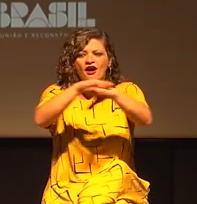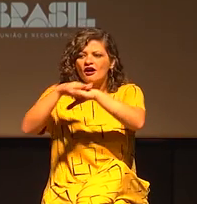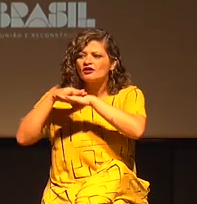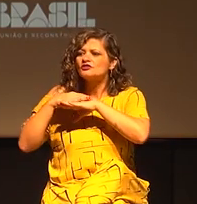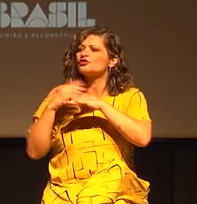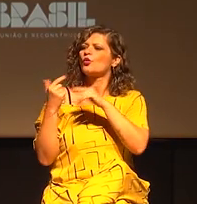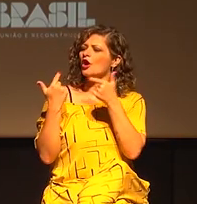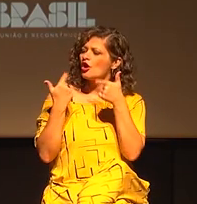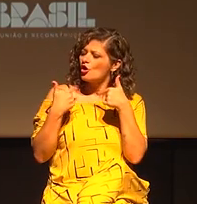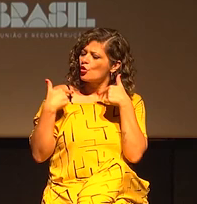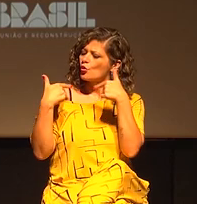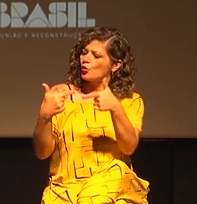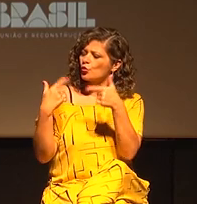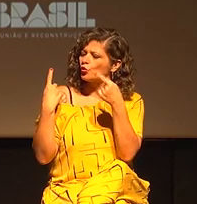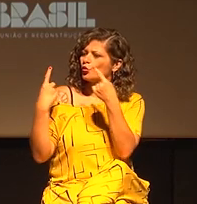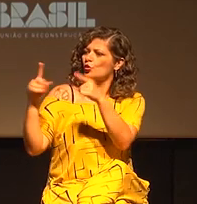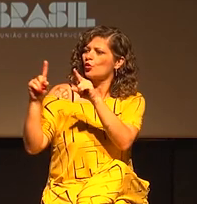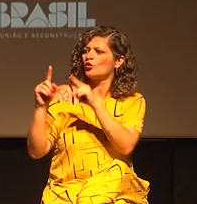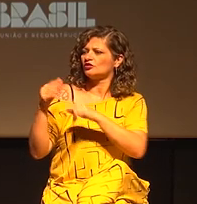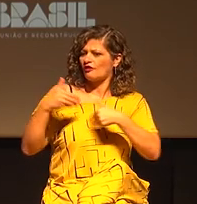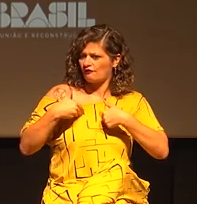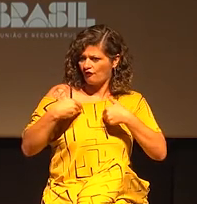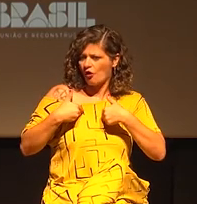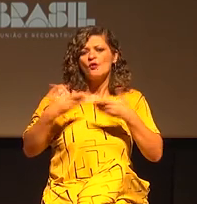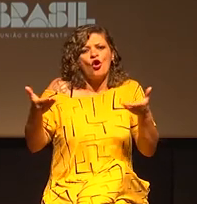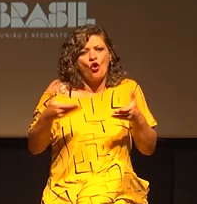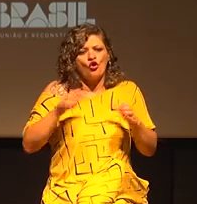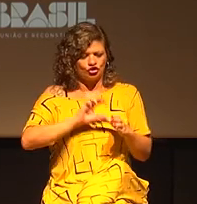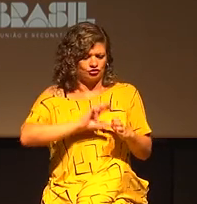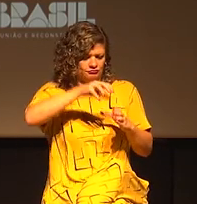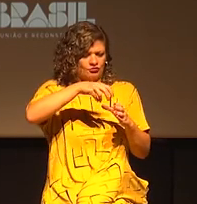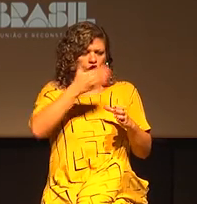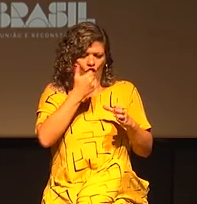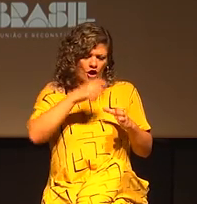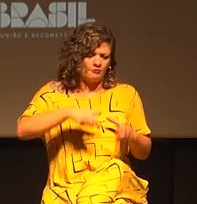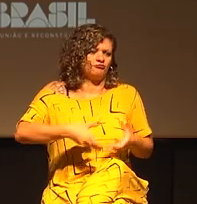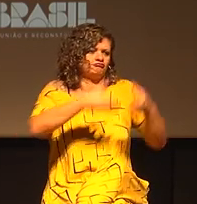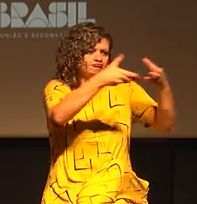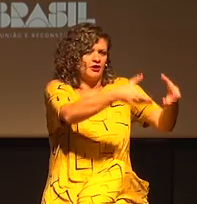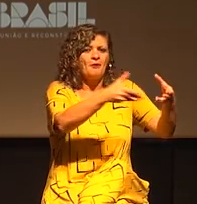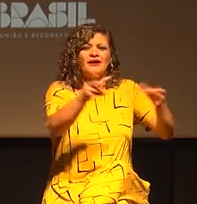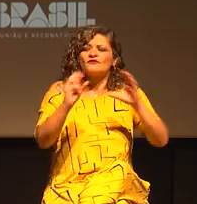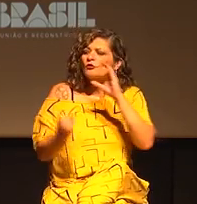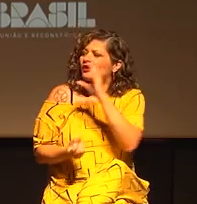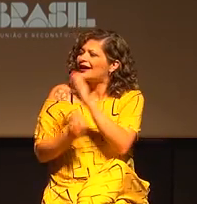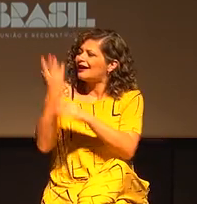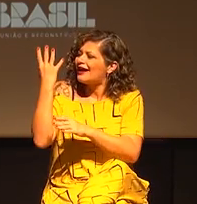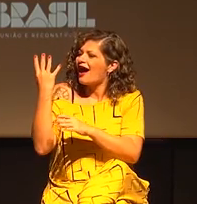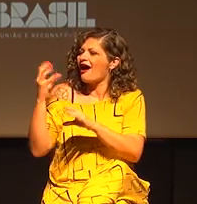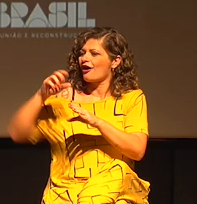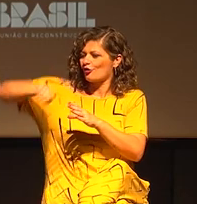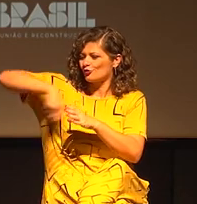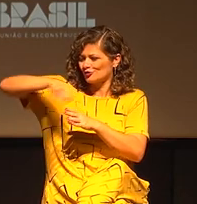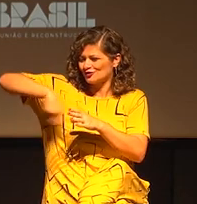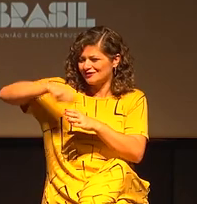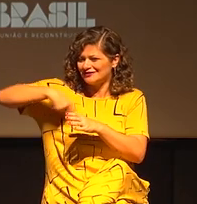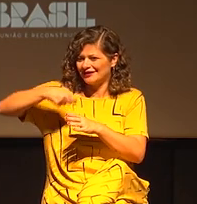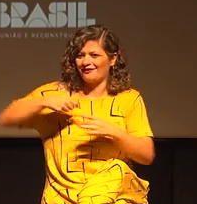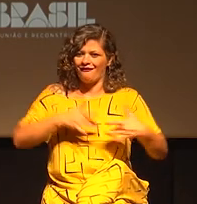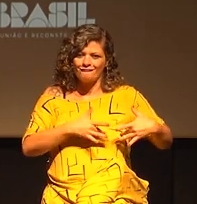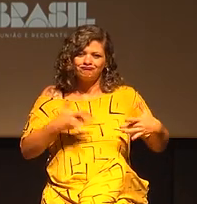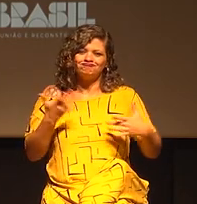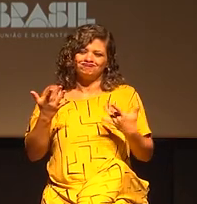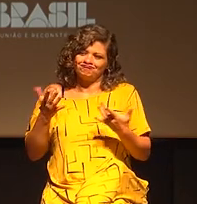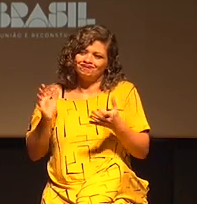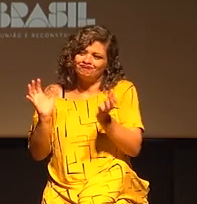fome por por enquanto tá sendo através da marmita mas então vamos criar uma cozinha Comunitária ou recriar porque muitas vezes elas existem